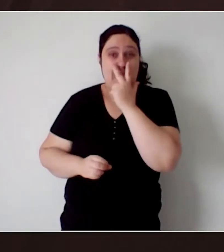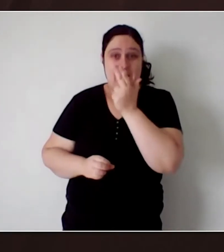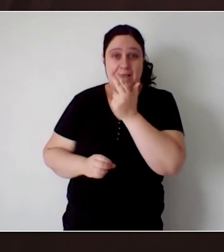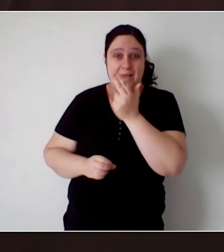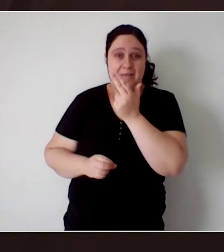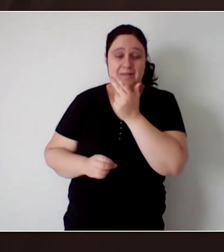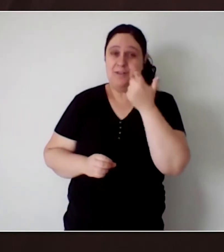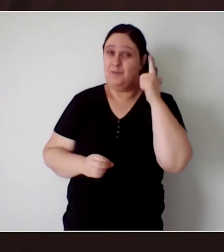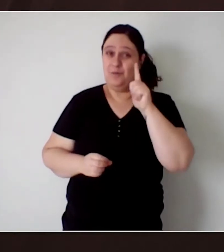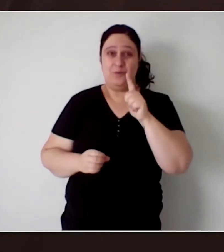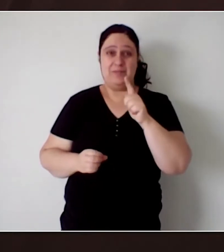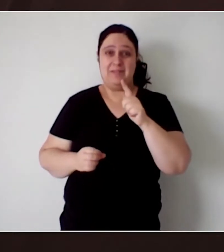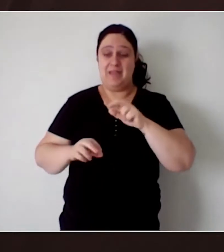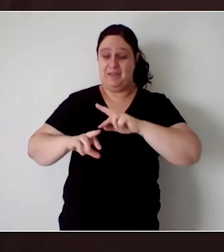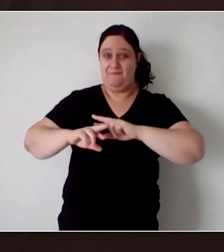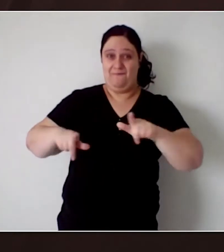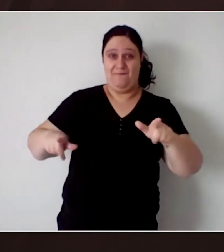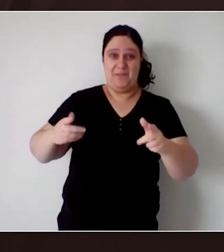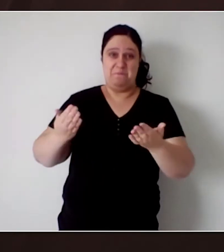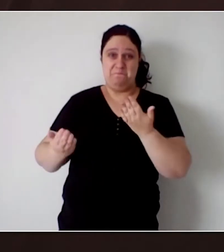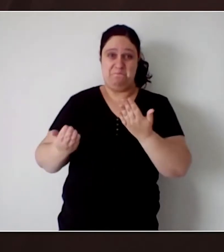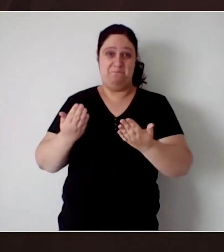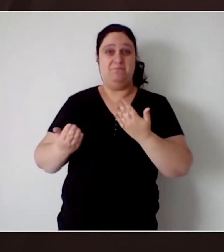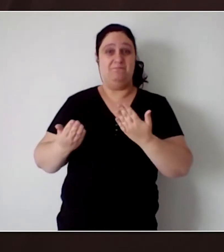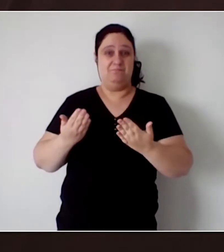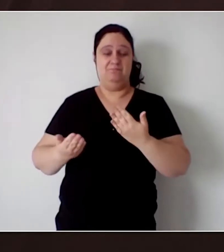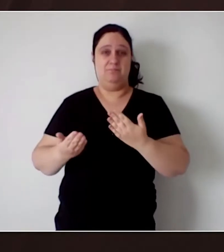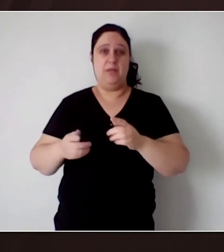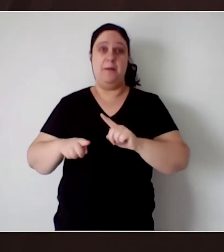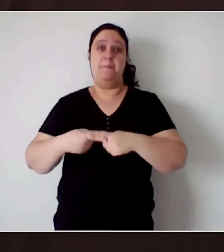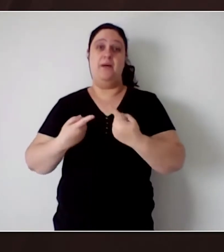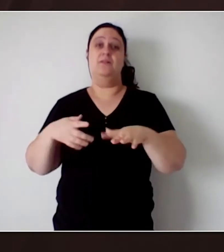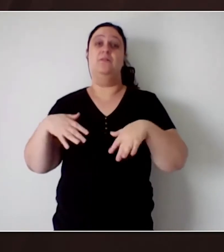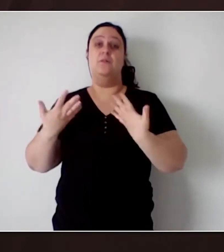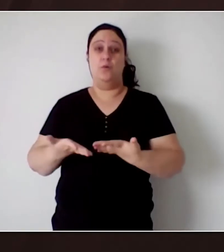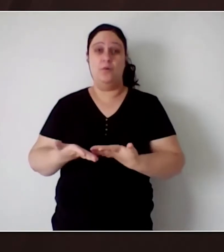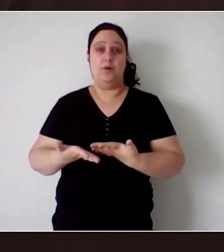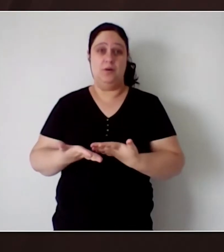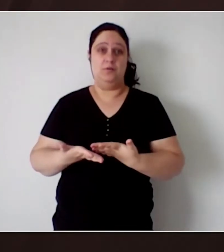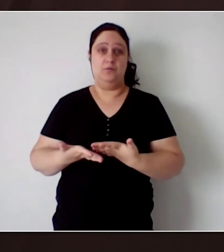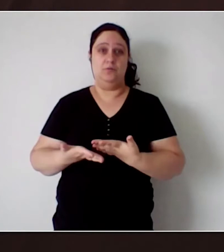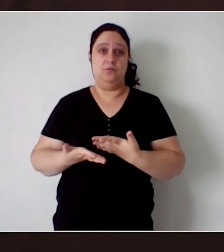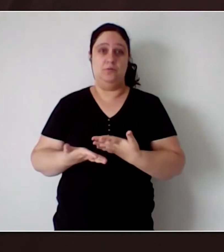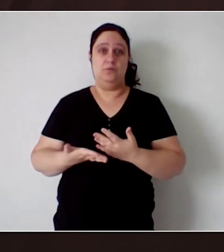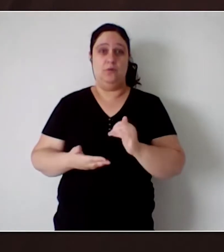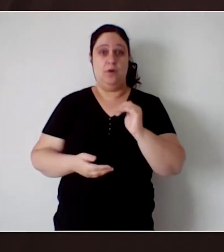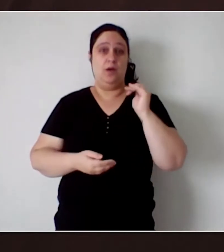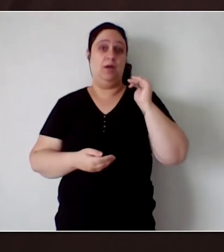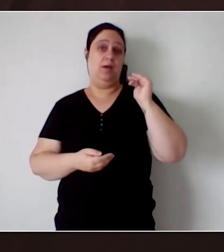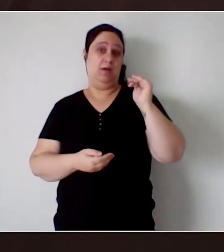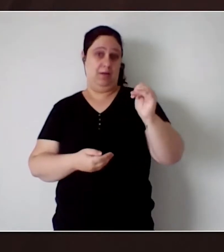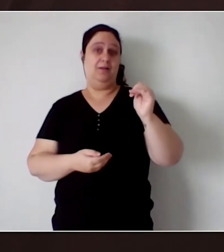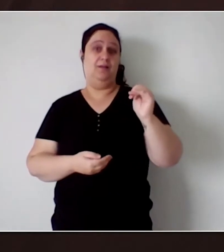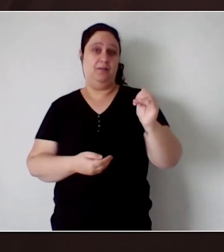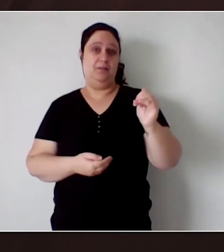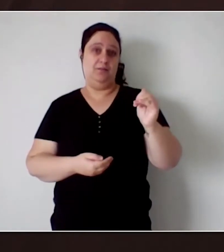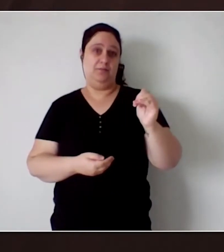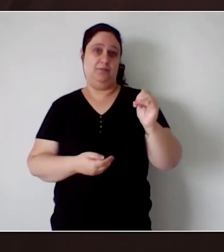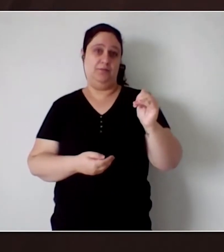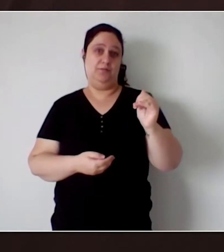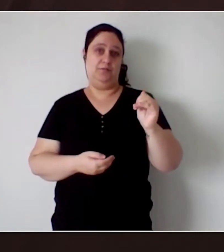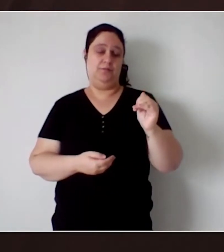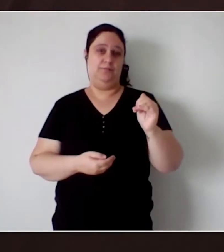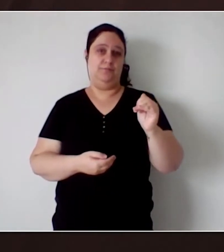trigo. Só que na hora de dar fruto, o trigo, primeiro a